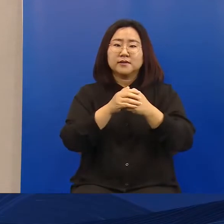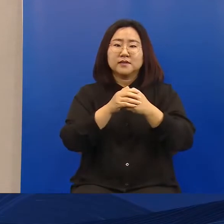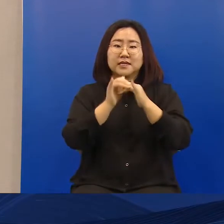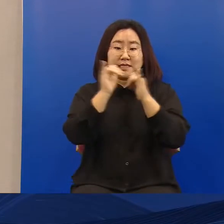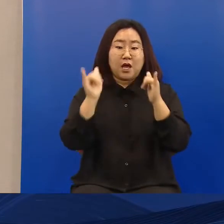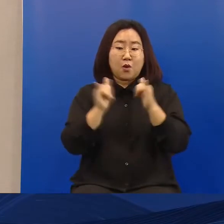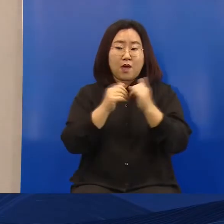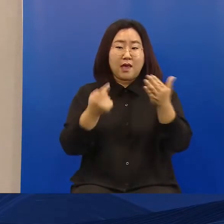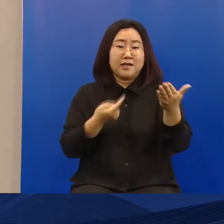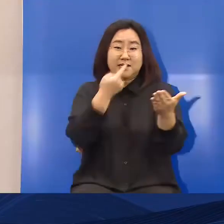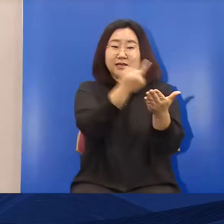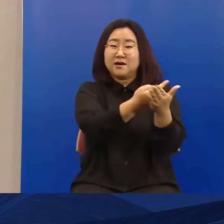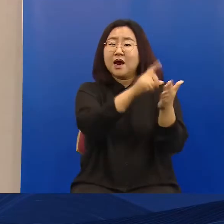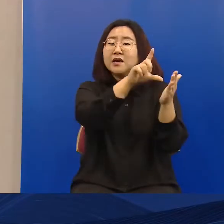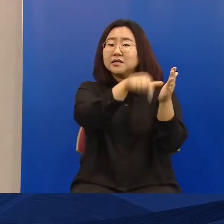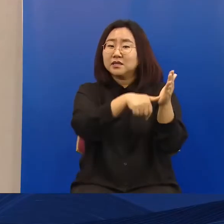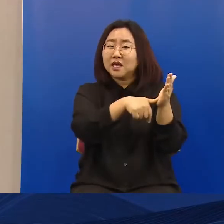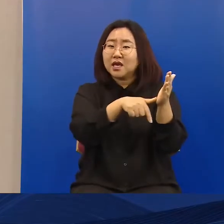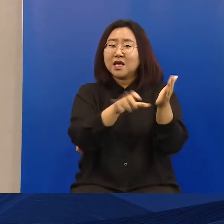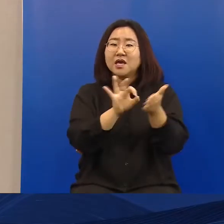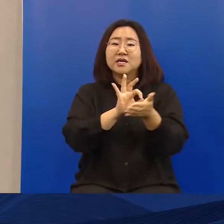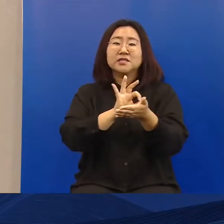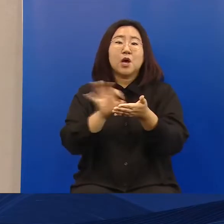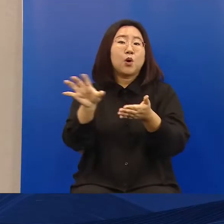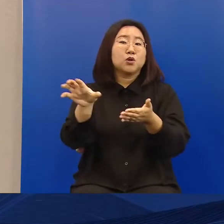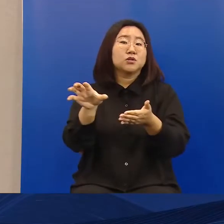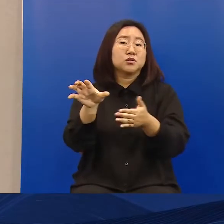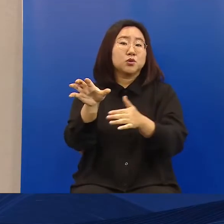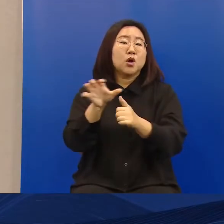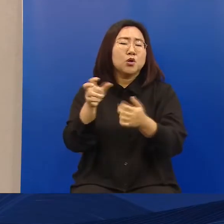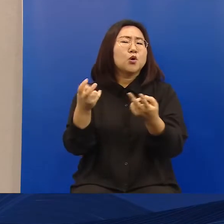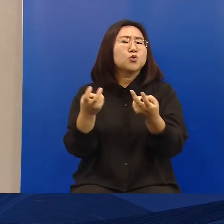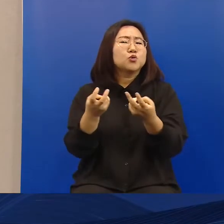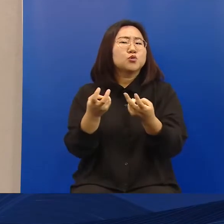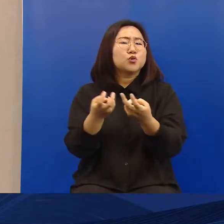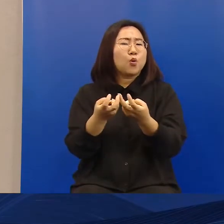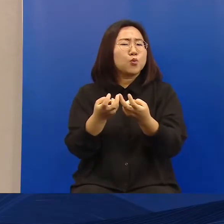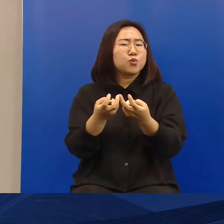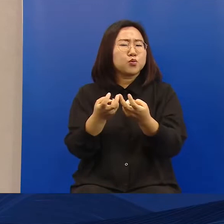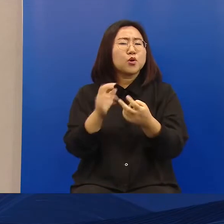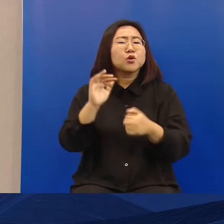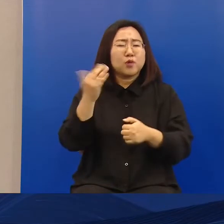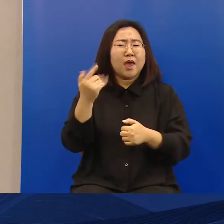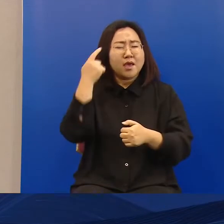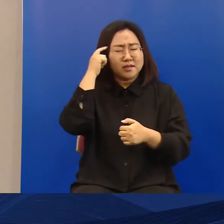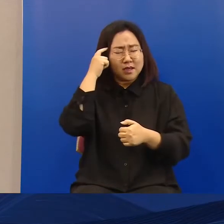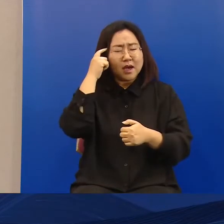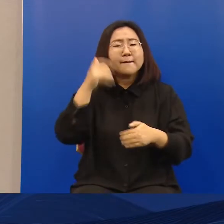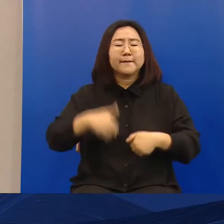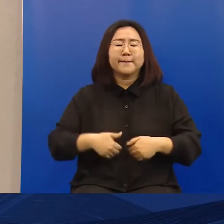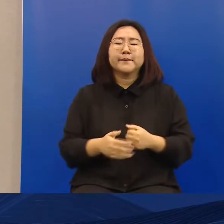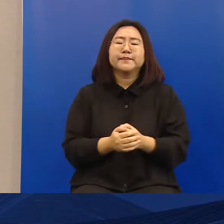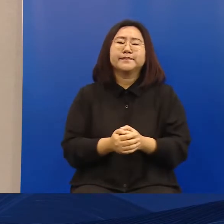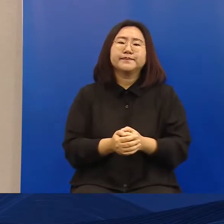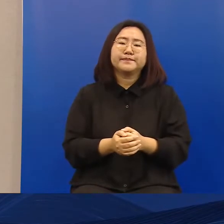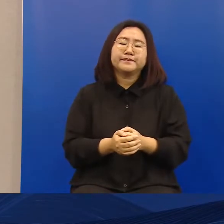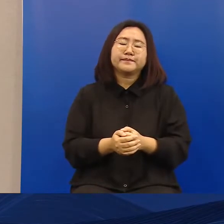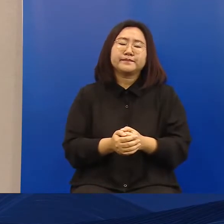사회로 진입하는 그런 매개체라고 하는 것을 우리가 다시 한번 인식하는 게 굉장히 중요하다, 이런 생각을